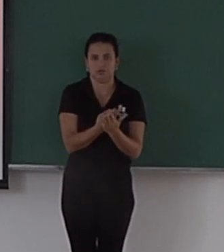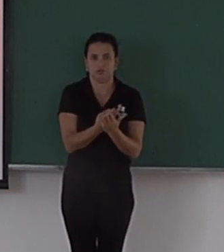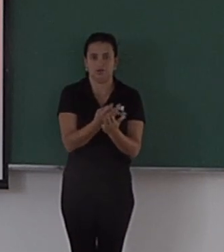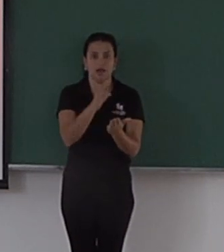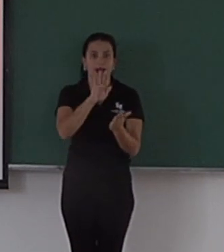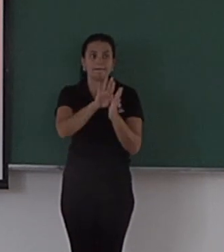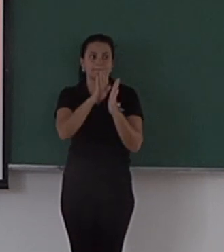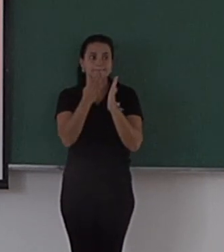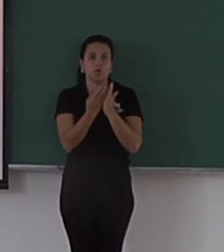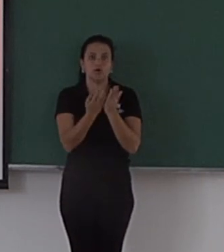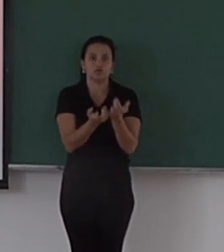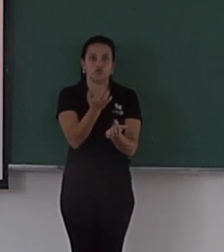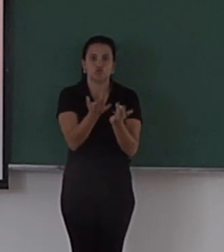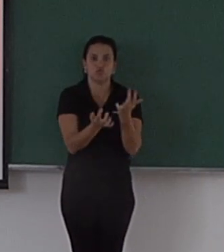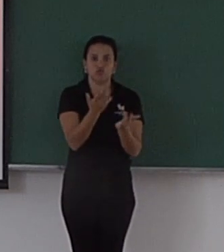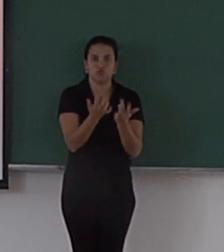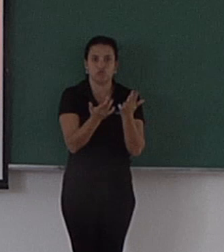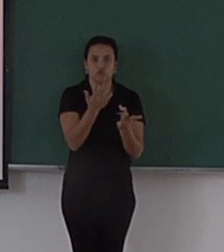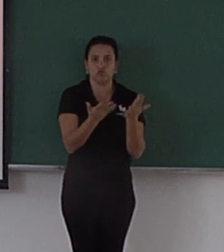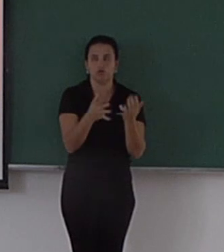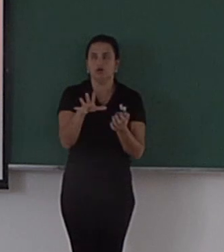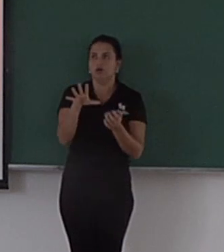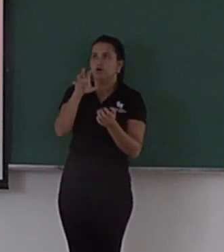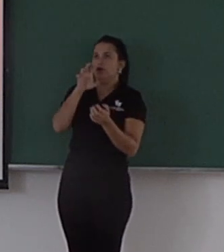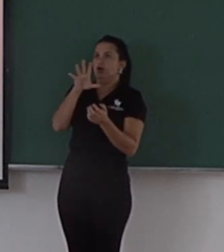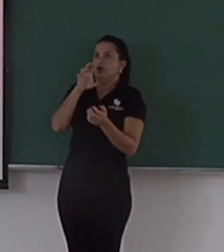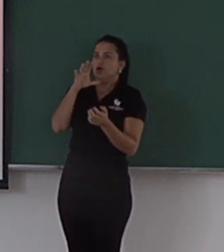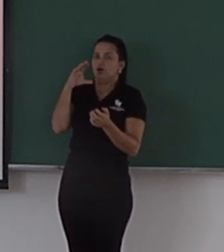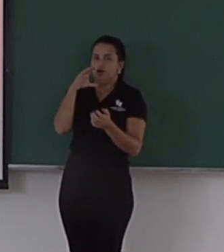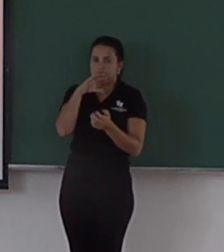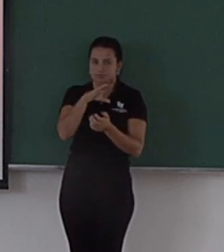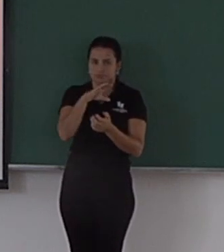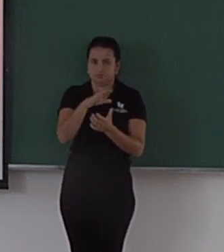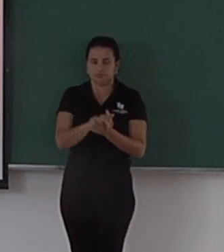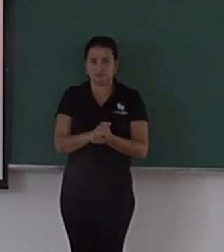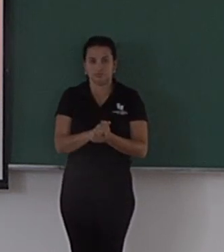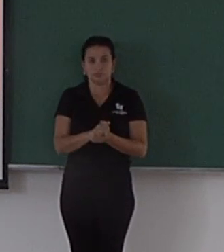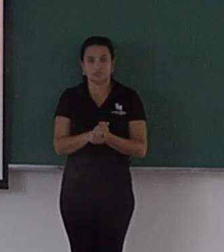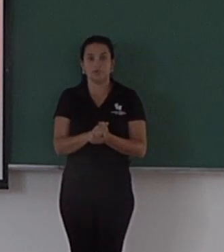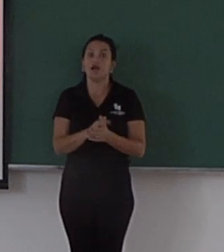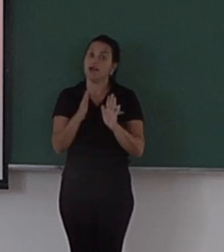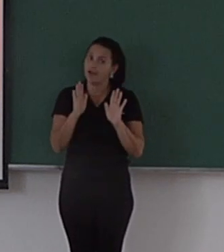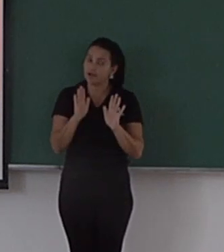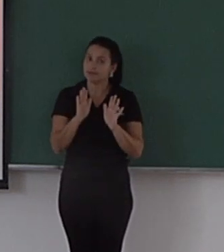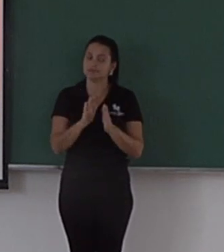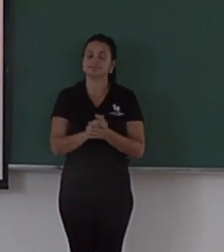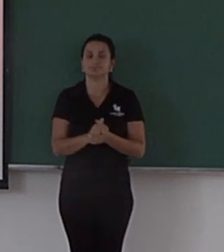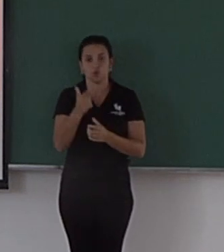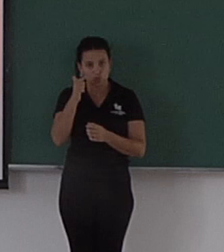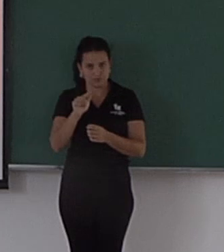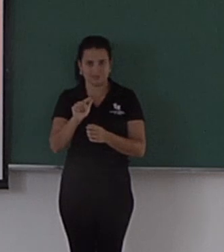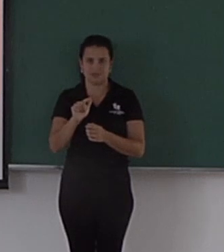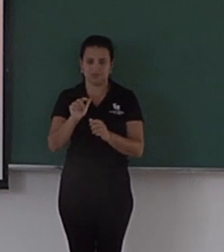queimando. E ela teve queimaduras de vias respiratórias. Então, e ela saiu bem, felizmente. Né? Então ela